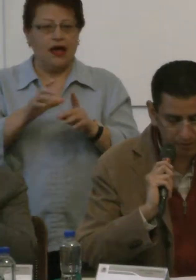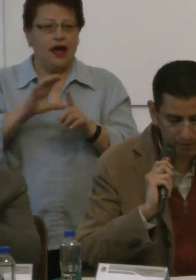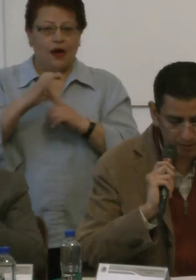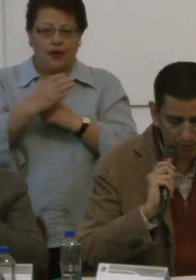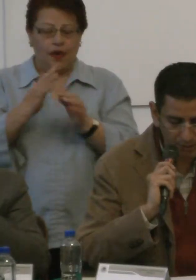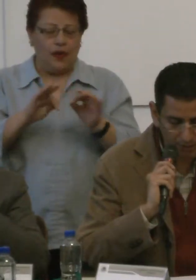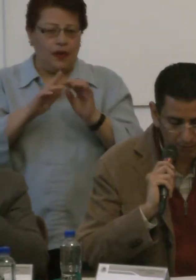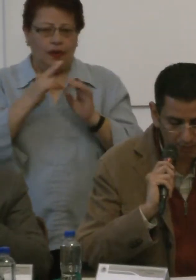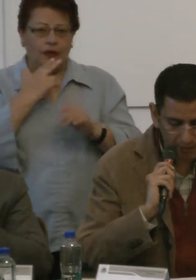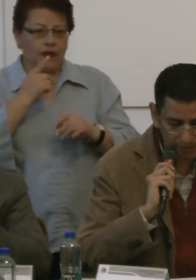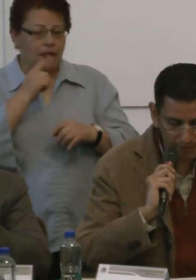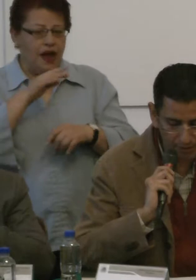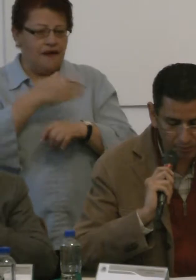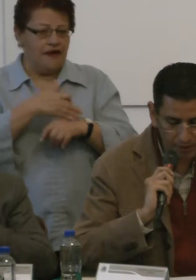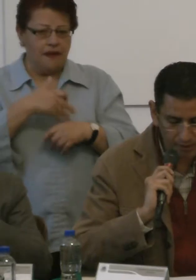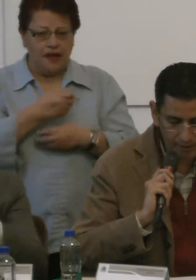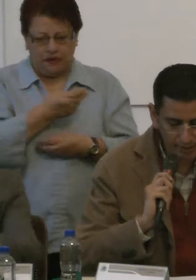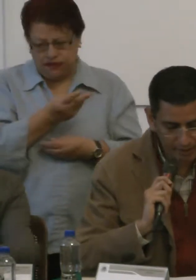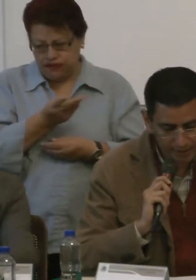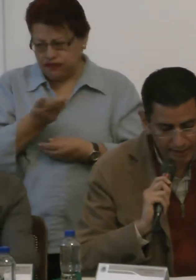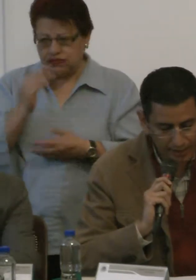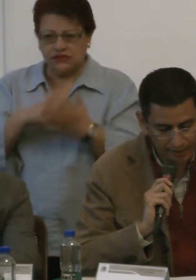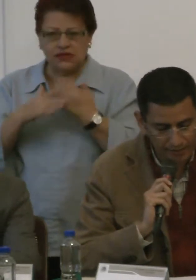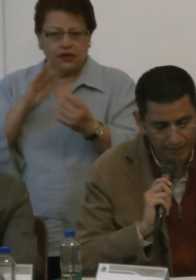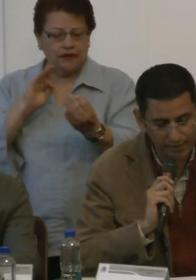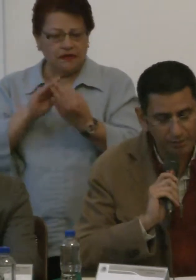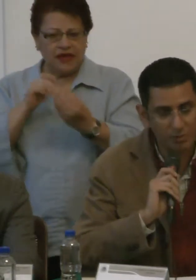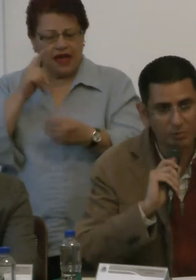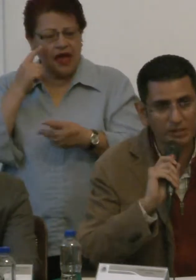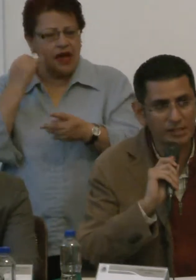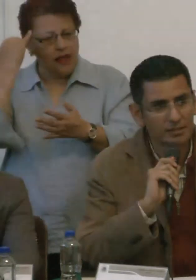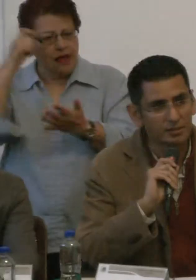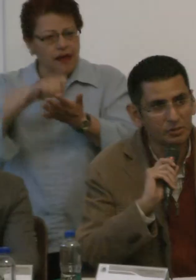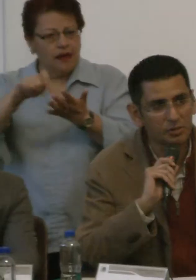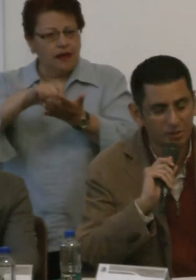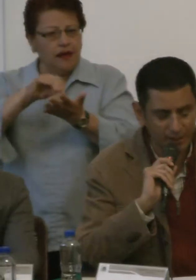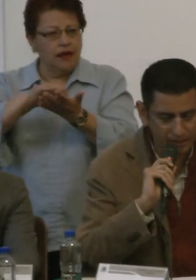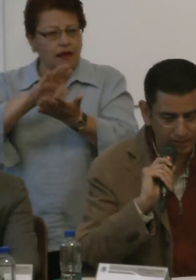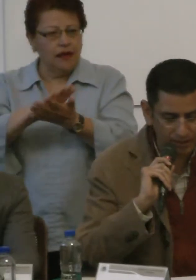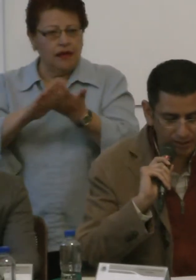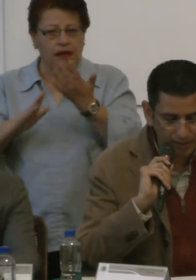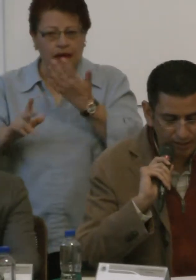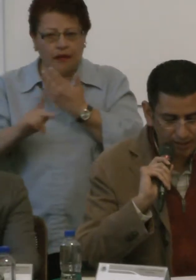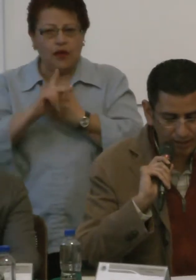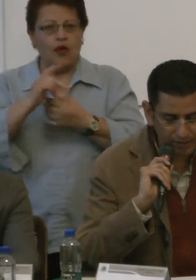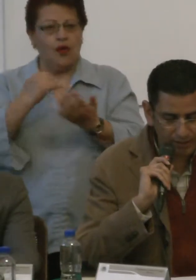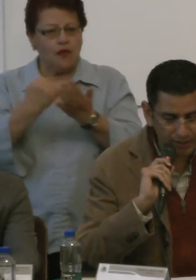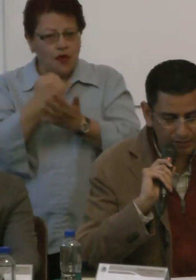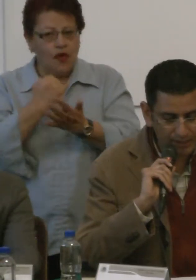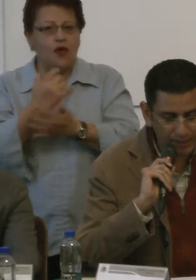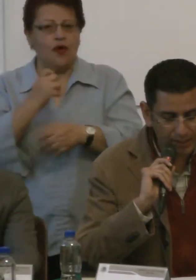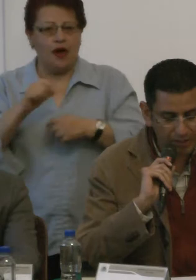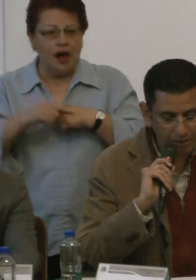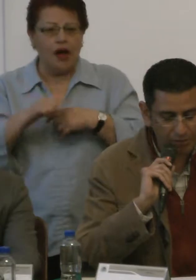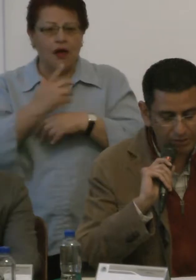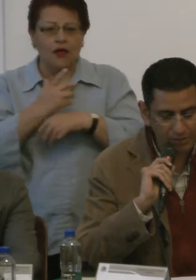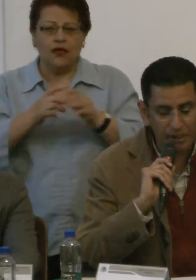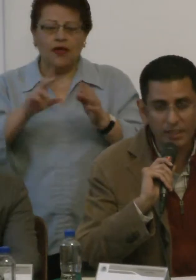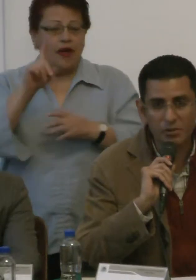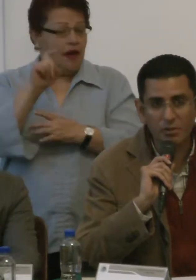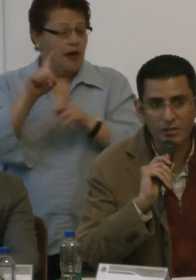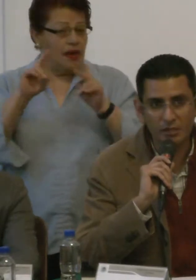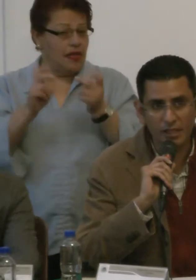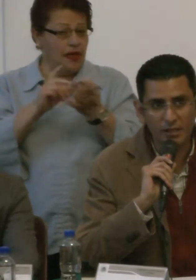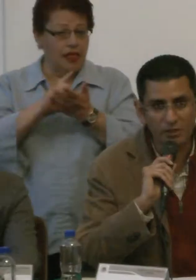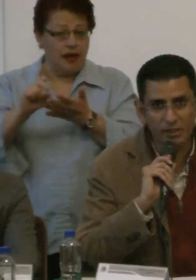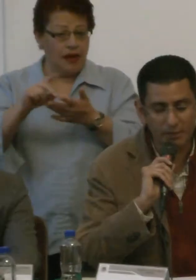tan importante para las familias y poder seguir de cerca las iniciativas, propuestas y discusiones que se den en materia de agua, pues es un